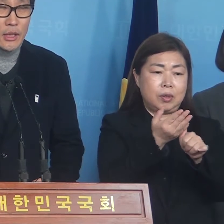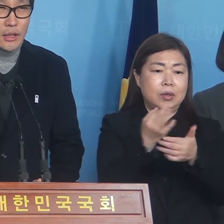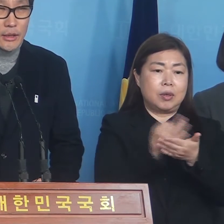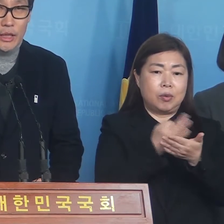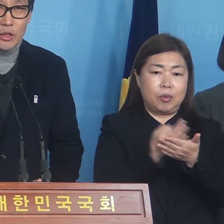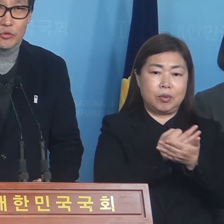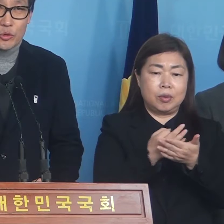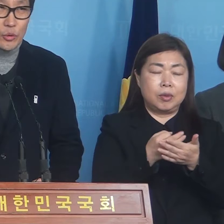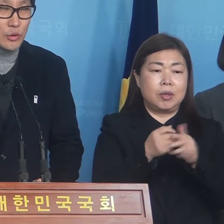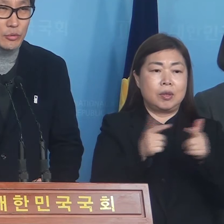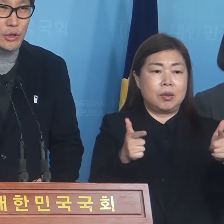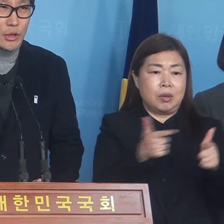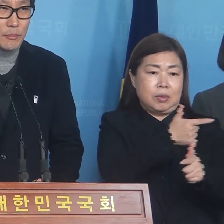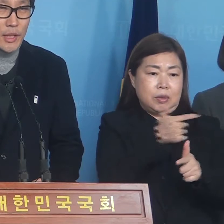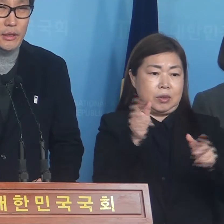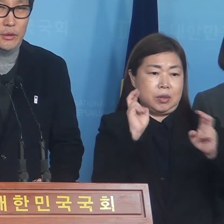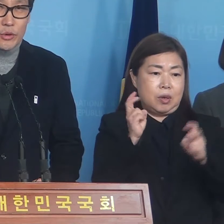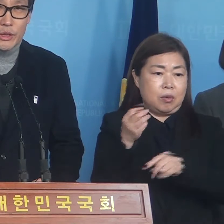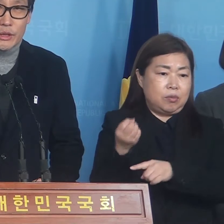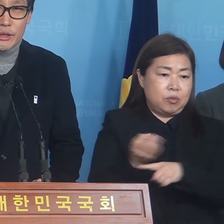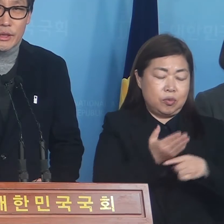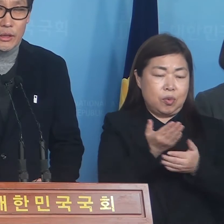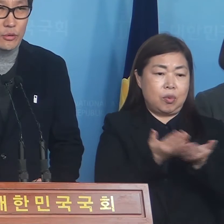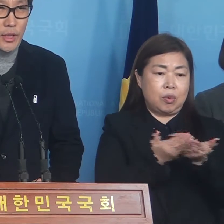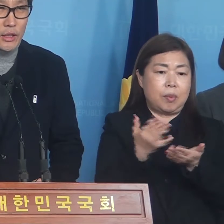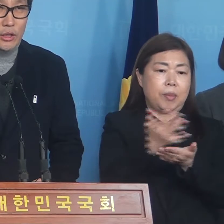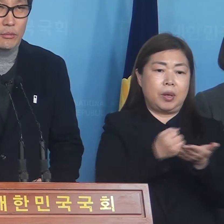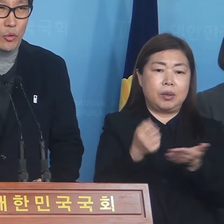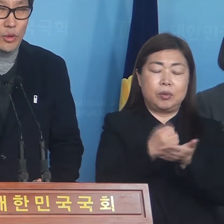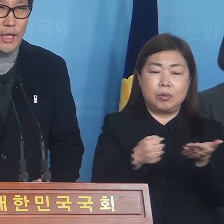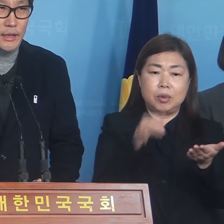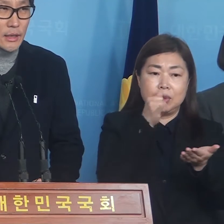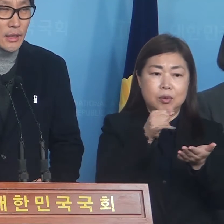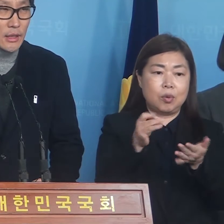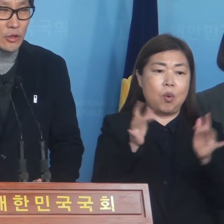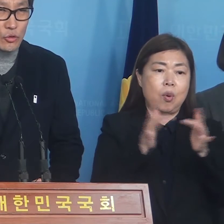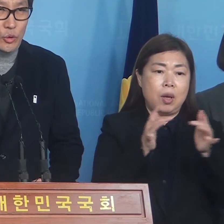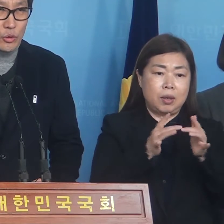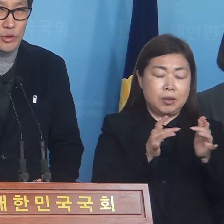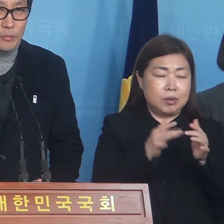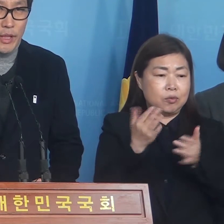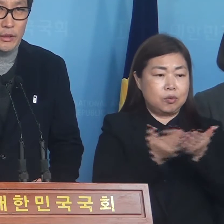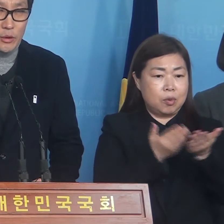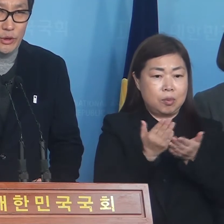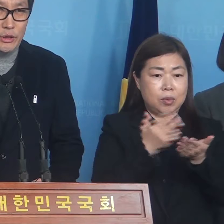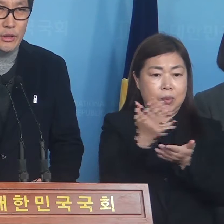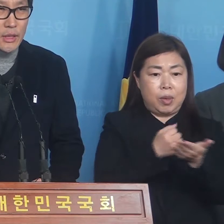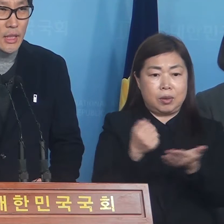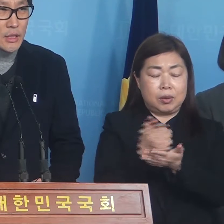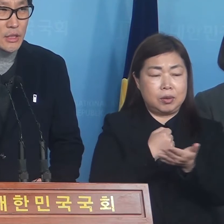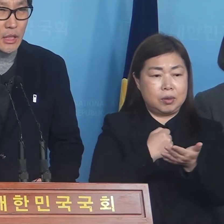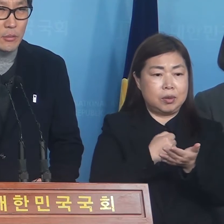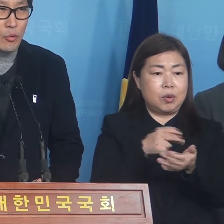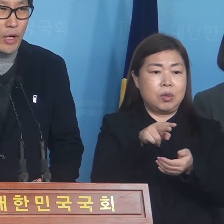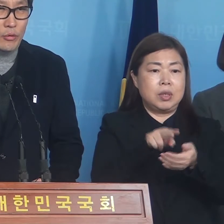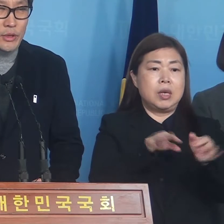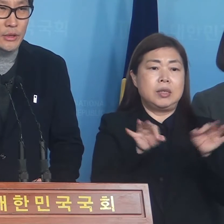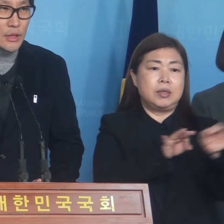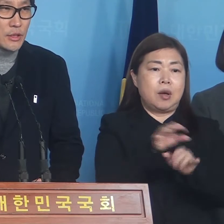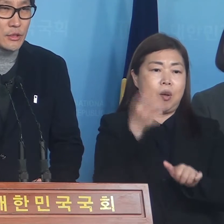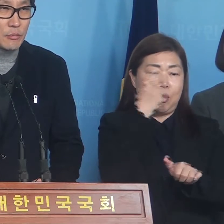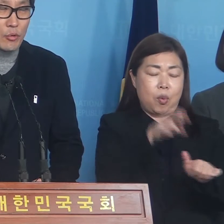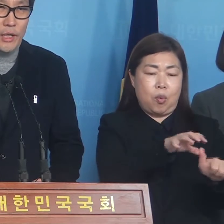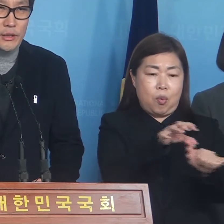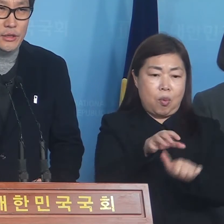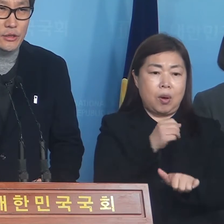상권을 대기업 유통으로부터 빼앗기고 있는 또 대기업 온라인 유통으로부터 빼앗기고 있는 시장을